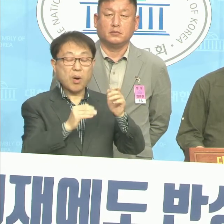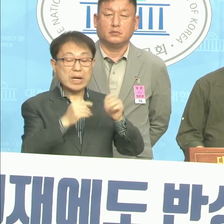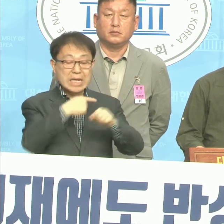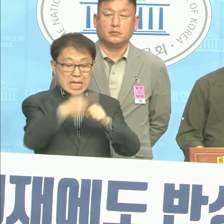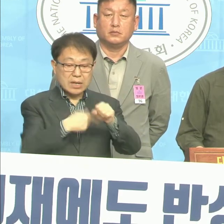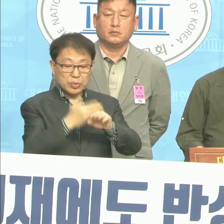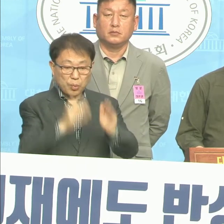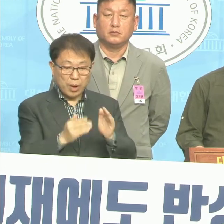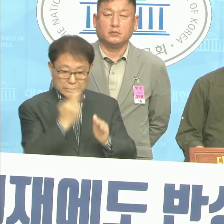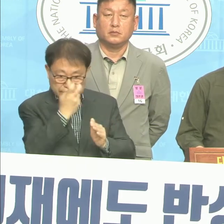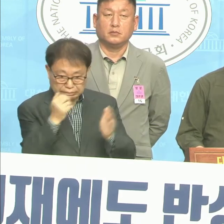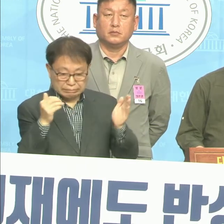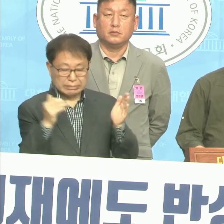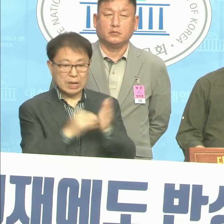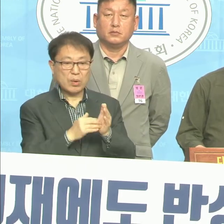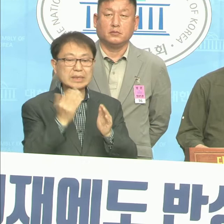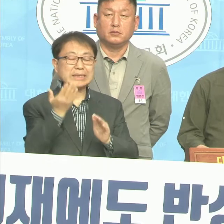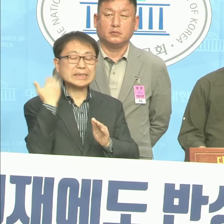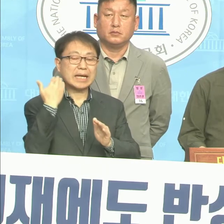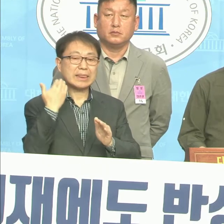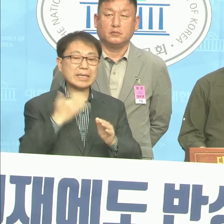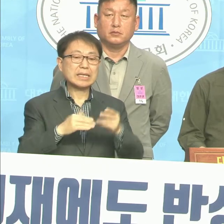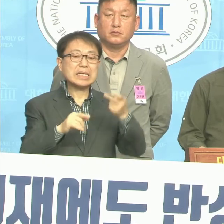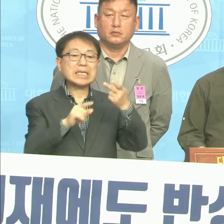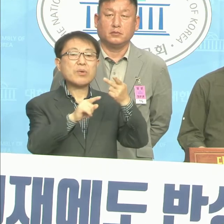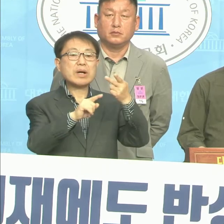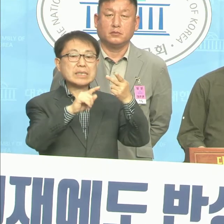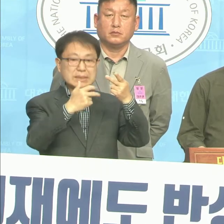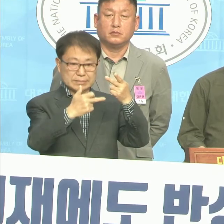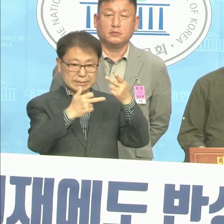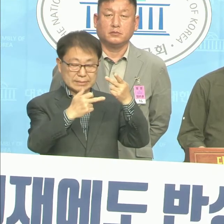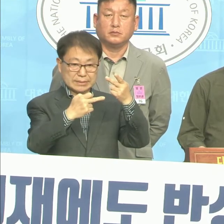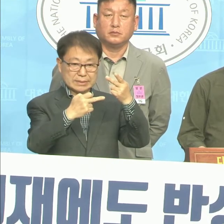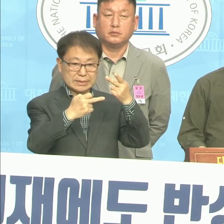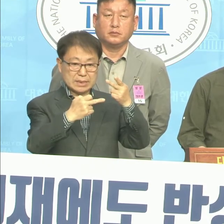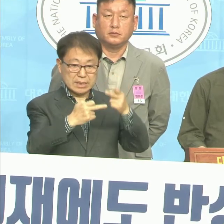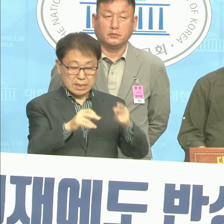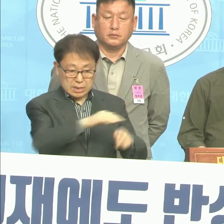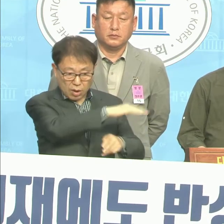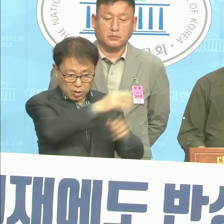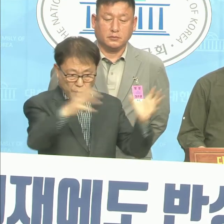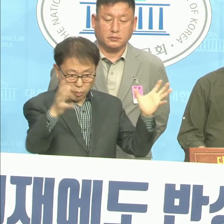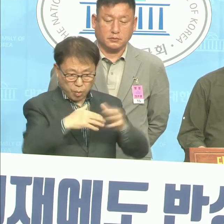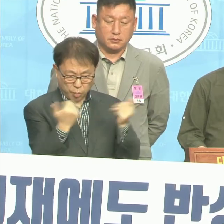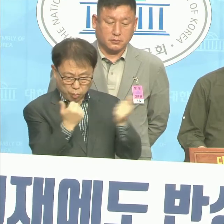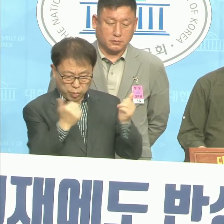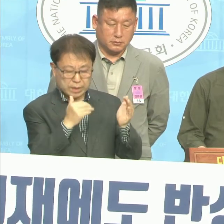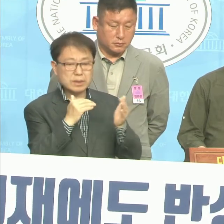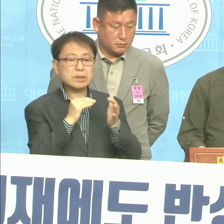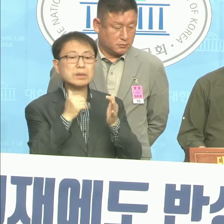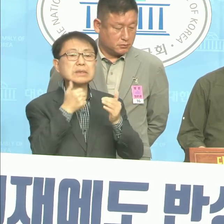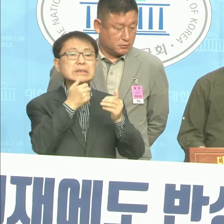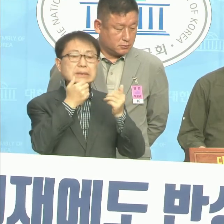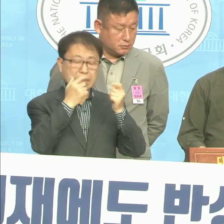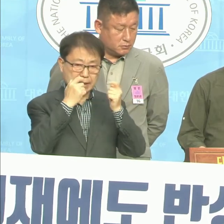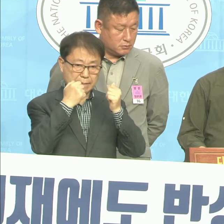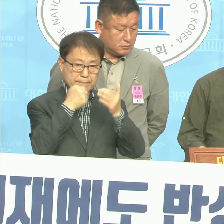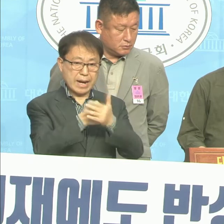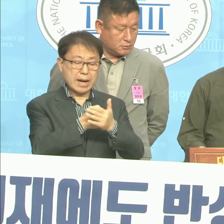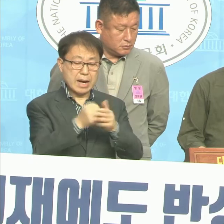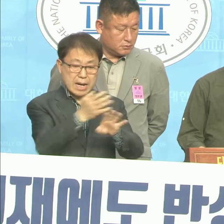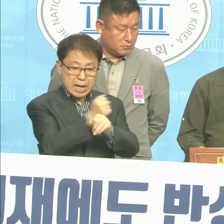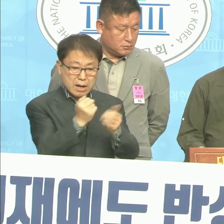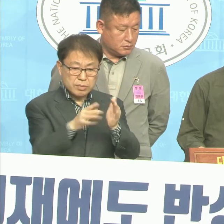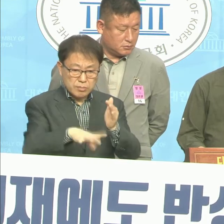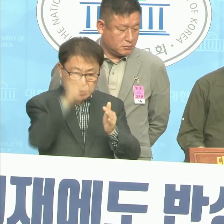실시하고 그리고 지난 2월 12일 전원회의를 심 1 12 완 결 과 개 학대 없이 공소